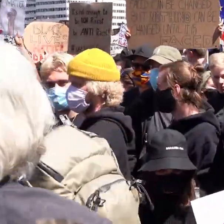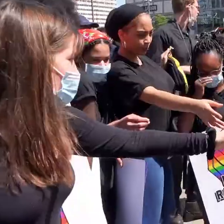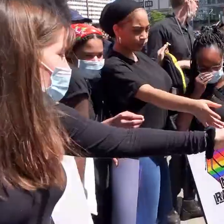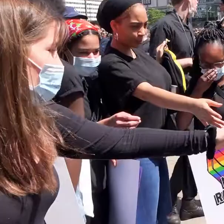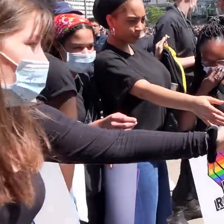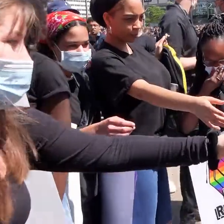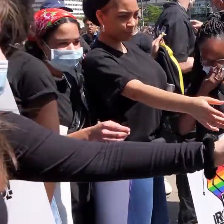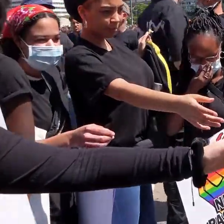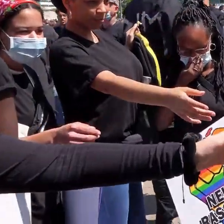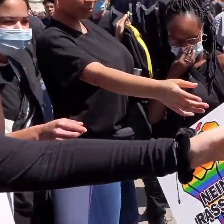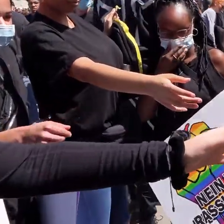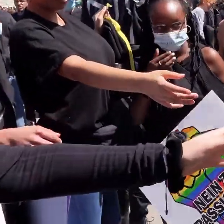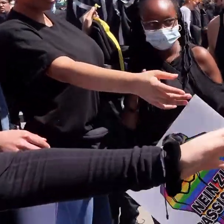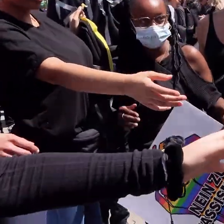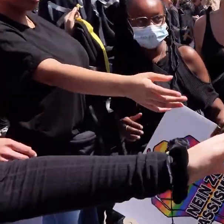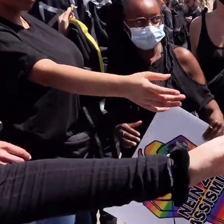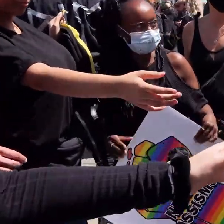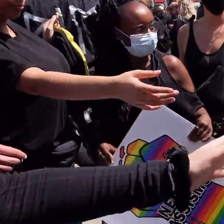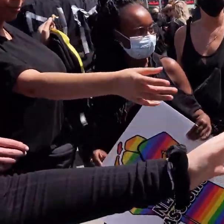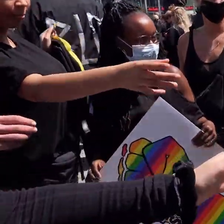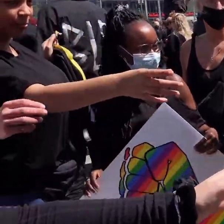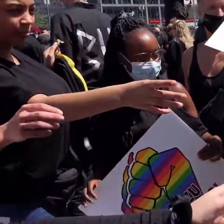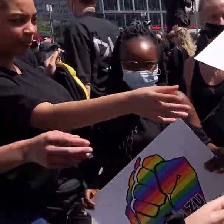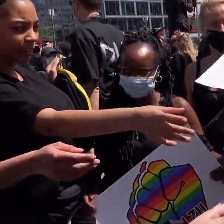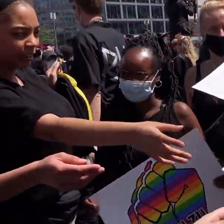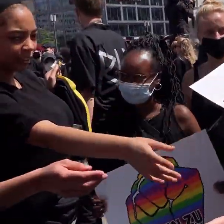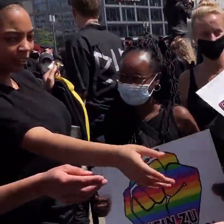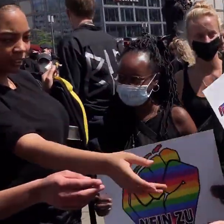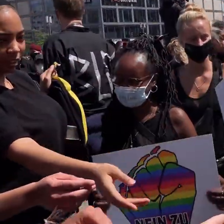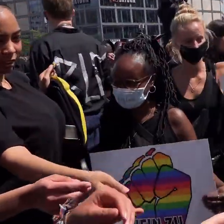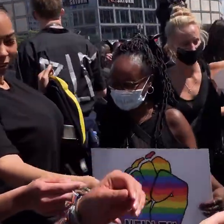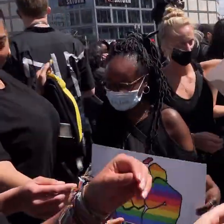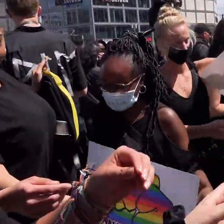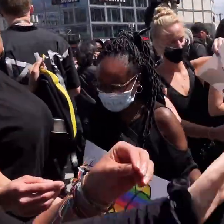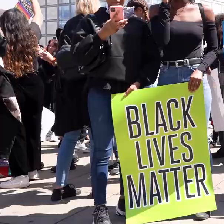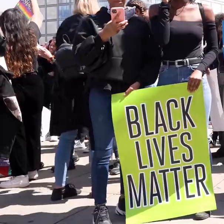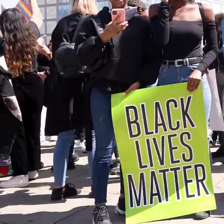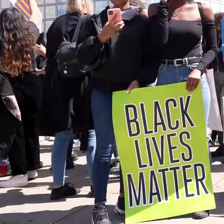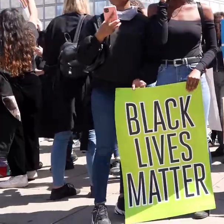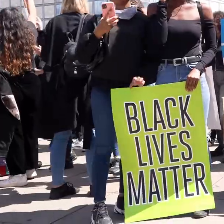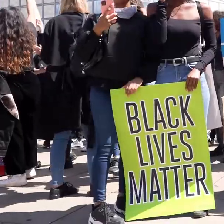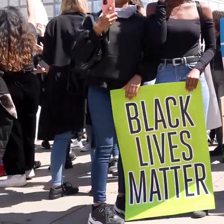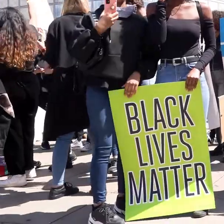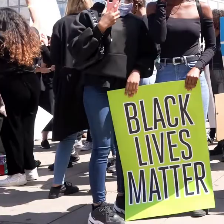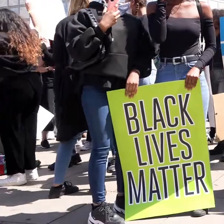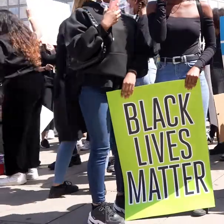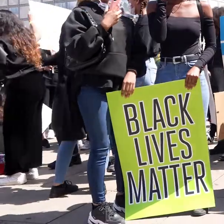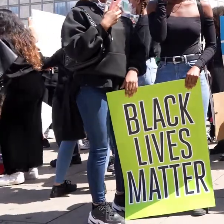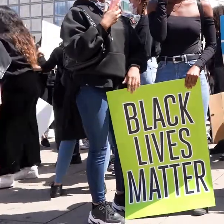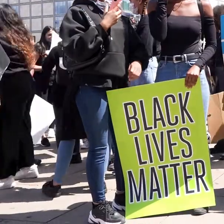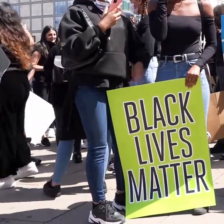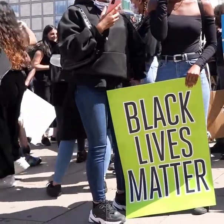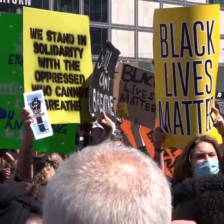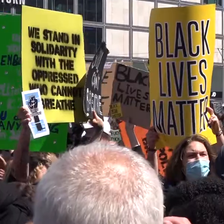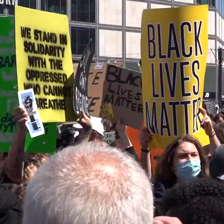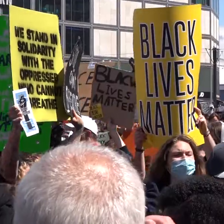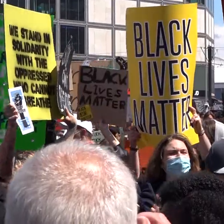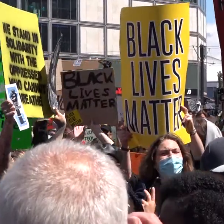really been nothing but the Almighty. Just a little jeans and a pure whitey. She never did forever be nobody